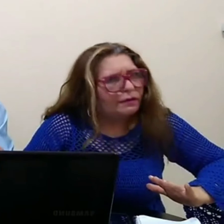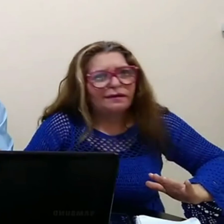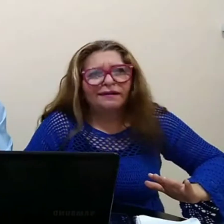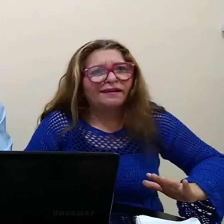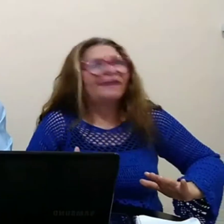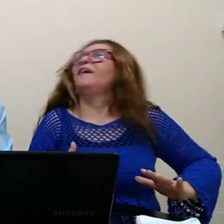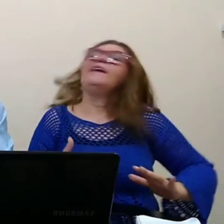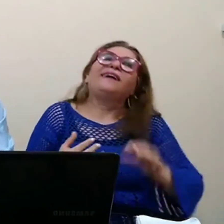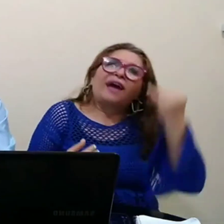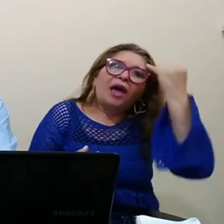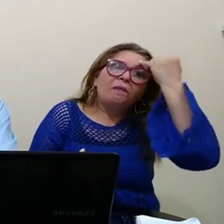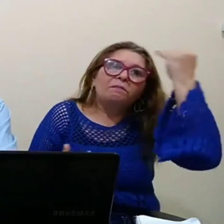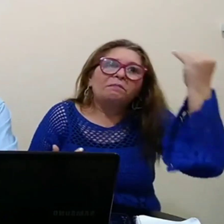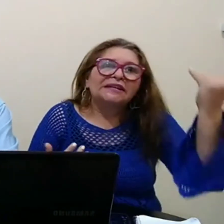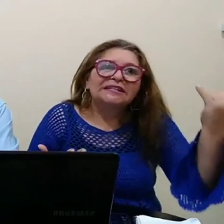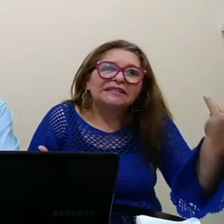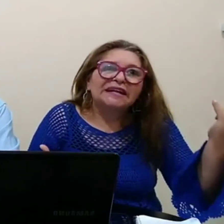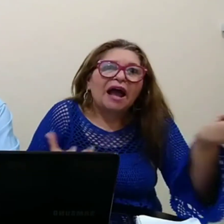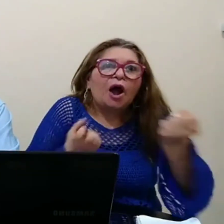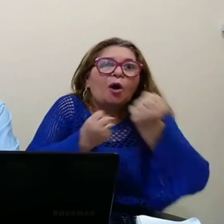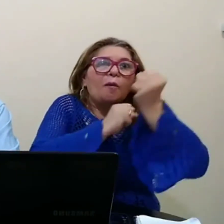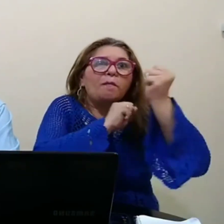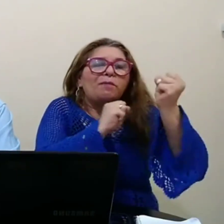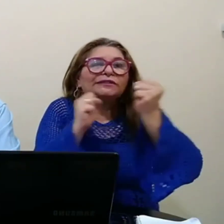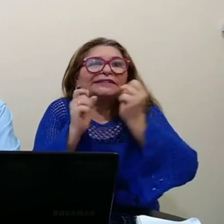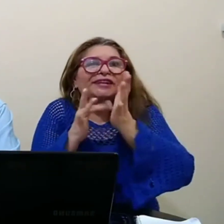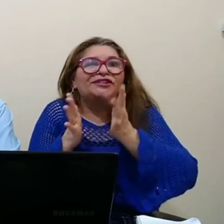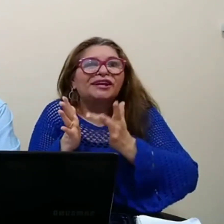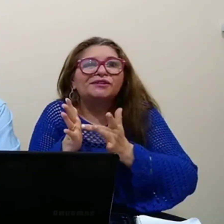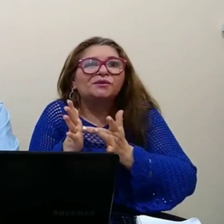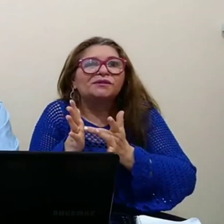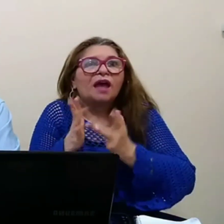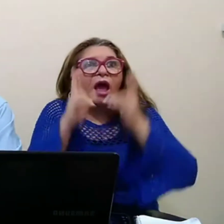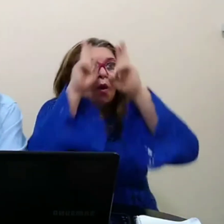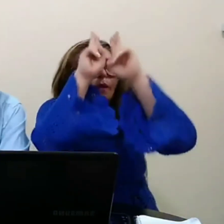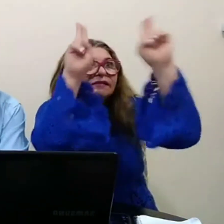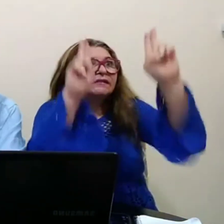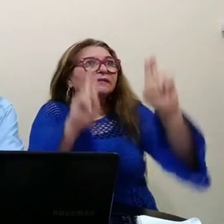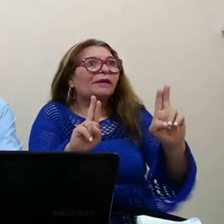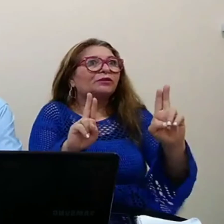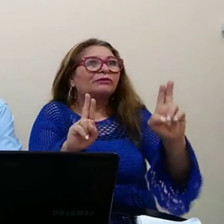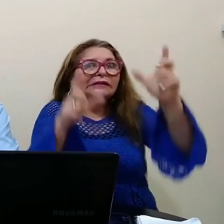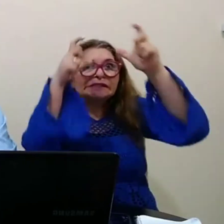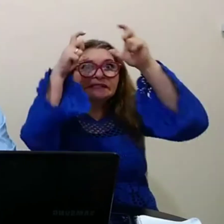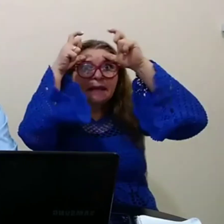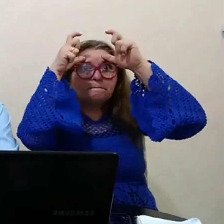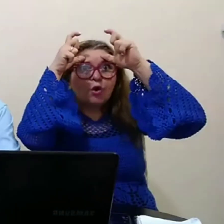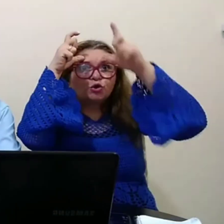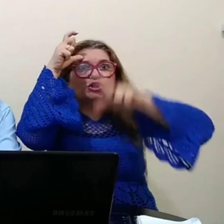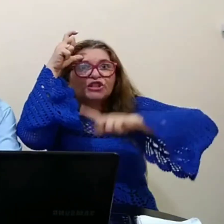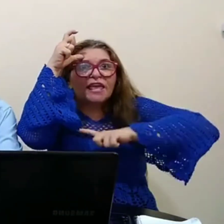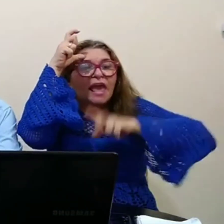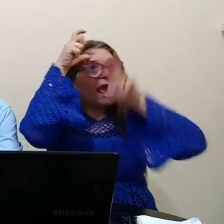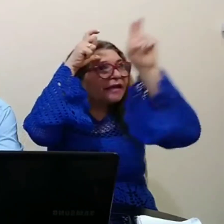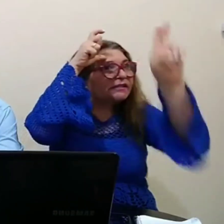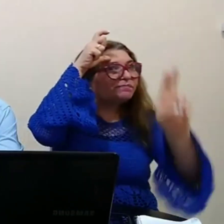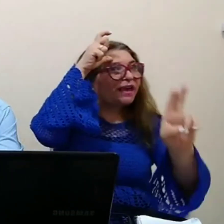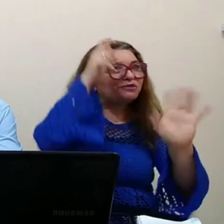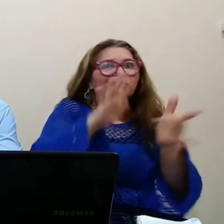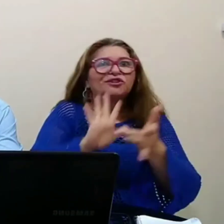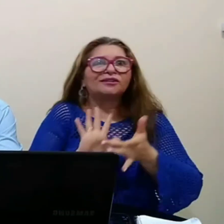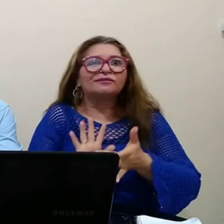aqui o poder de Jesus, né? O respeito que até os demônios têm por ele. Aquele homem,